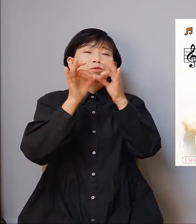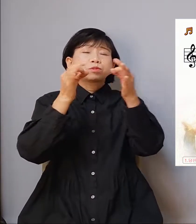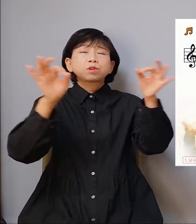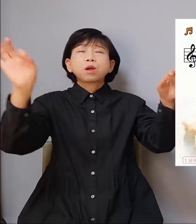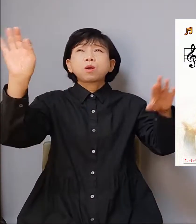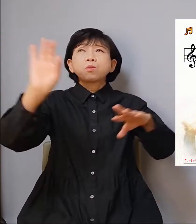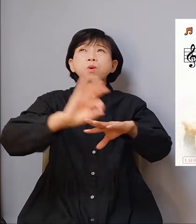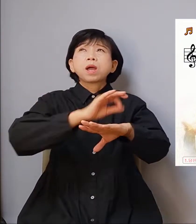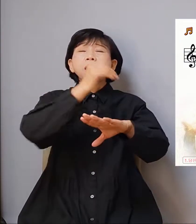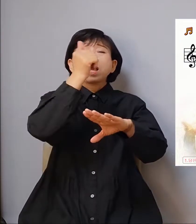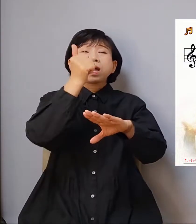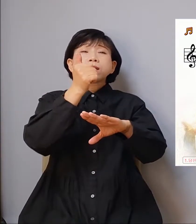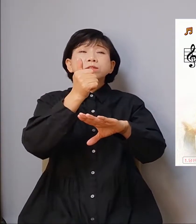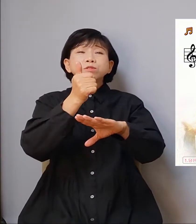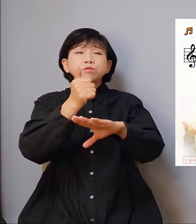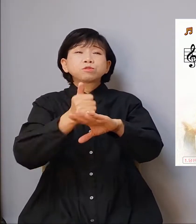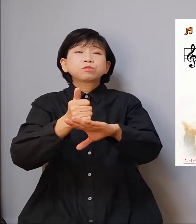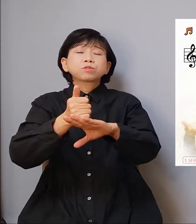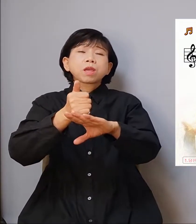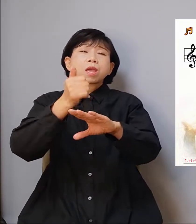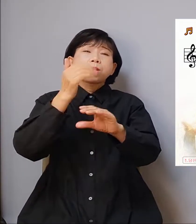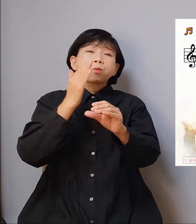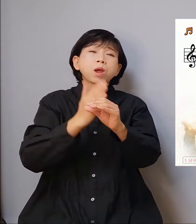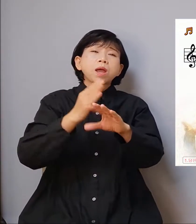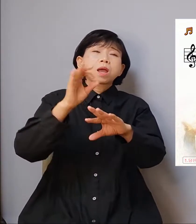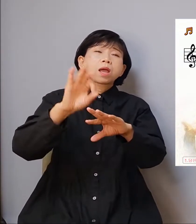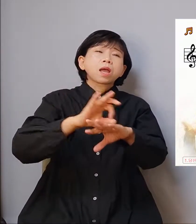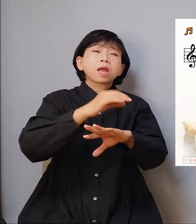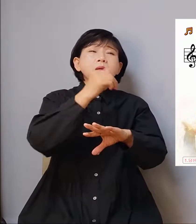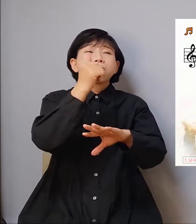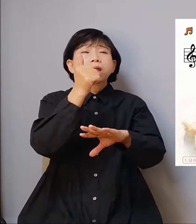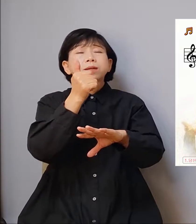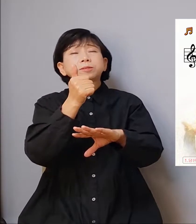호산나 불러 왕 중의 왕.